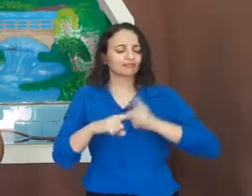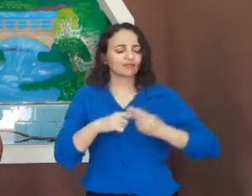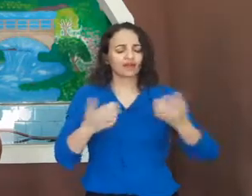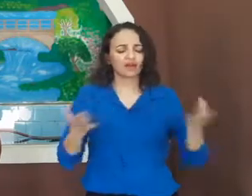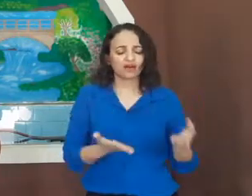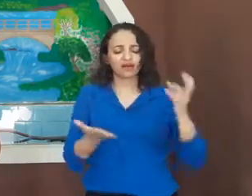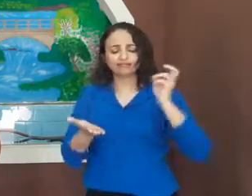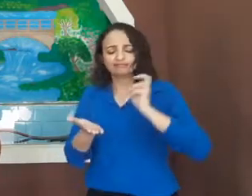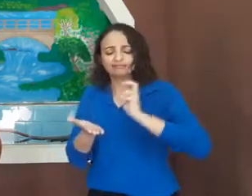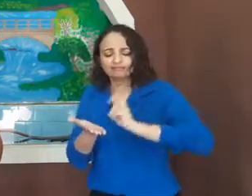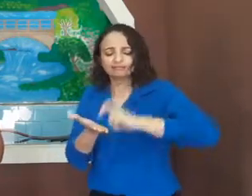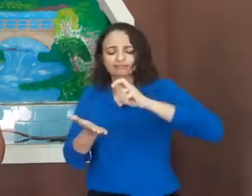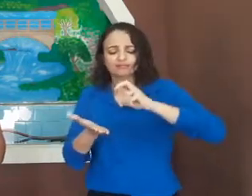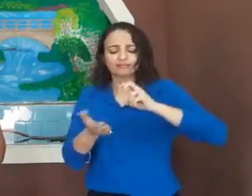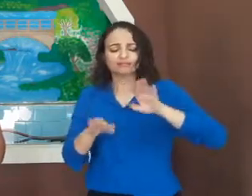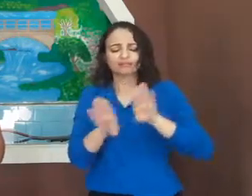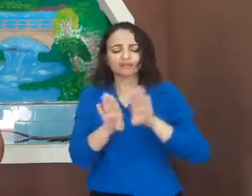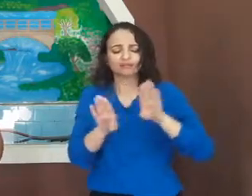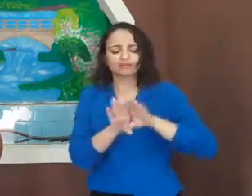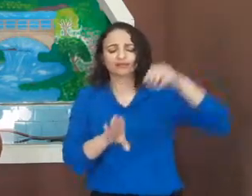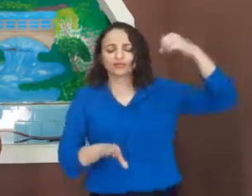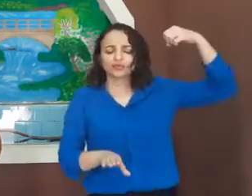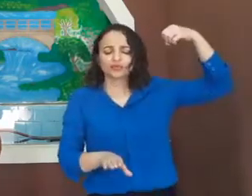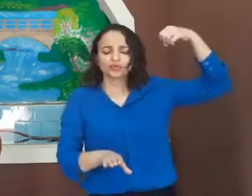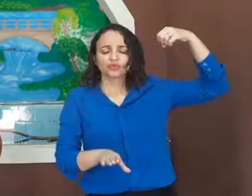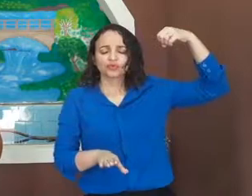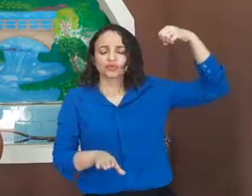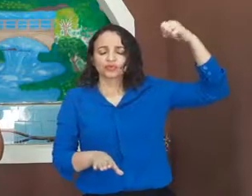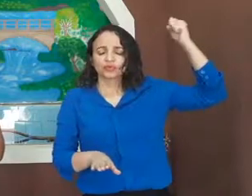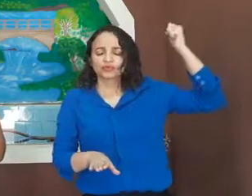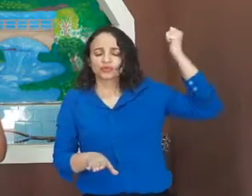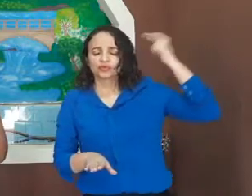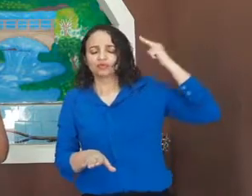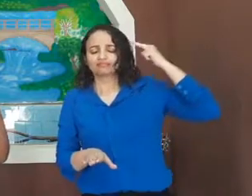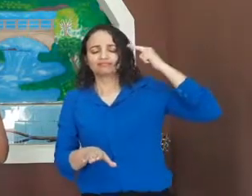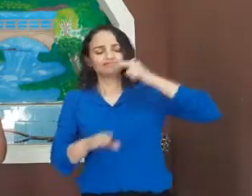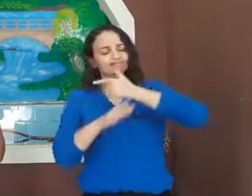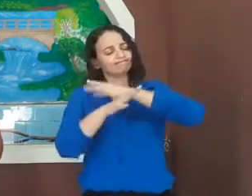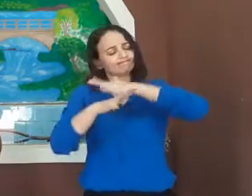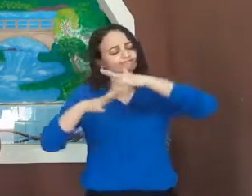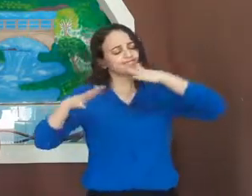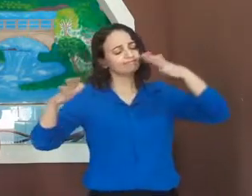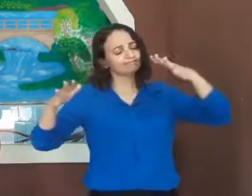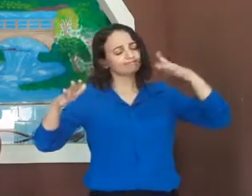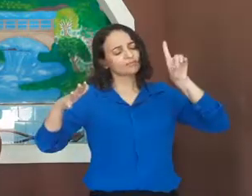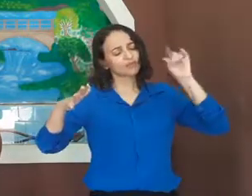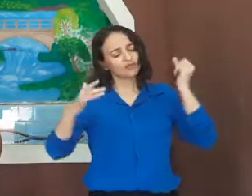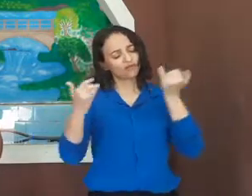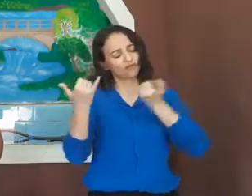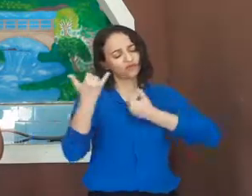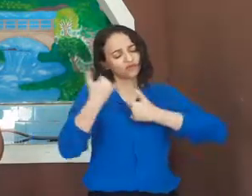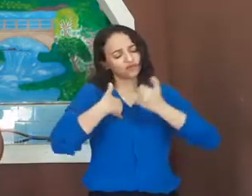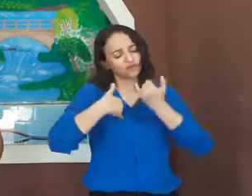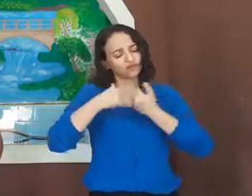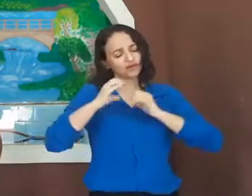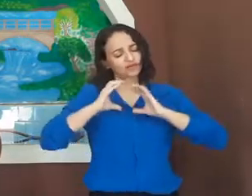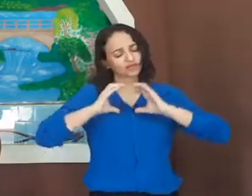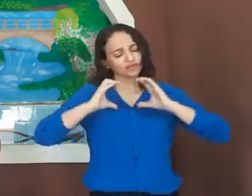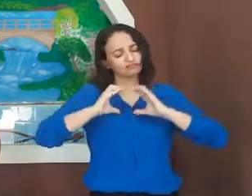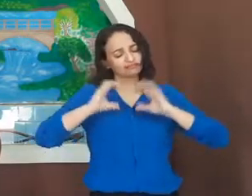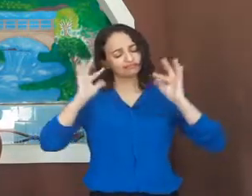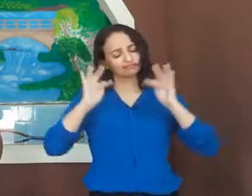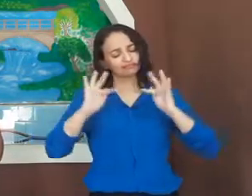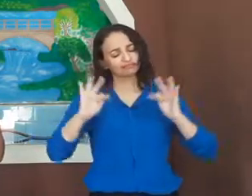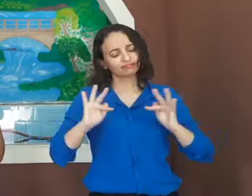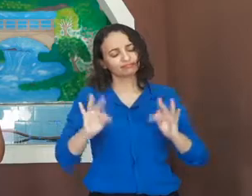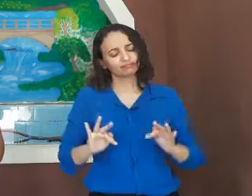manhã, obrigado por este sol que brilha, Senhor. Que o Senhor venha encher nossos corações de todo amor, de toda